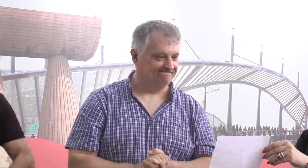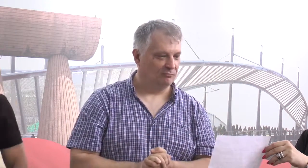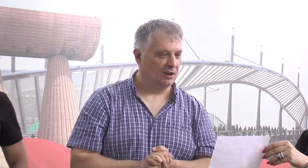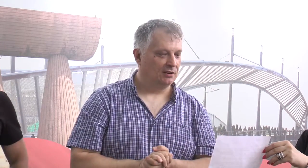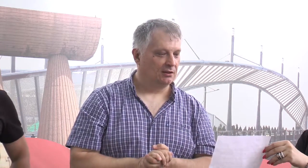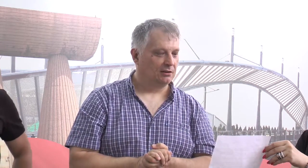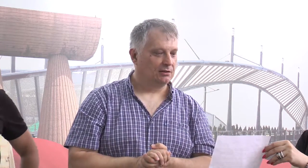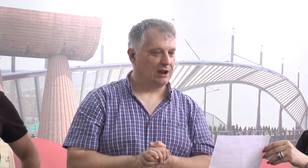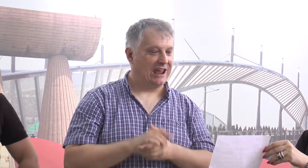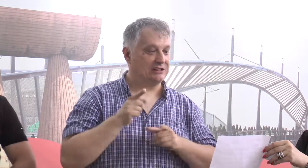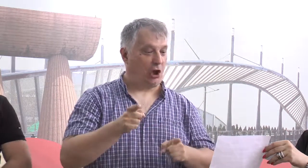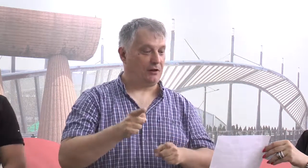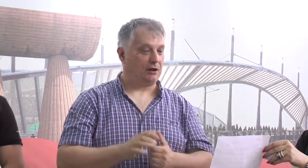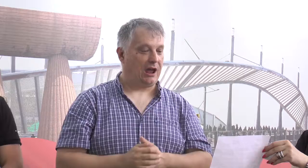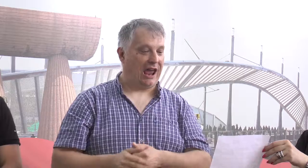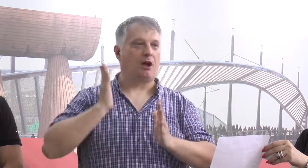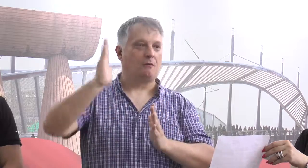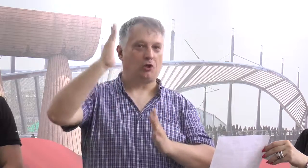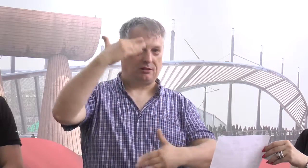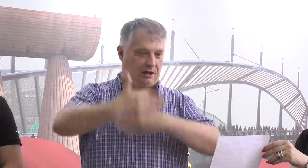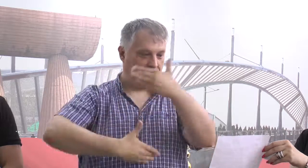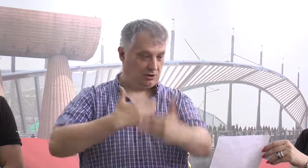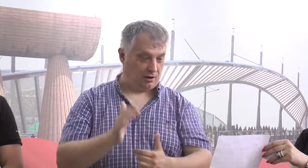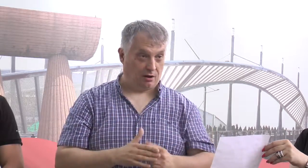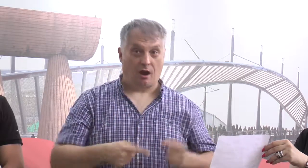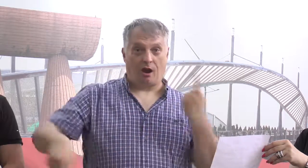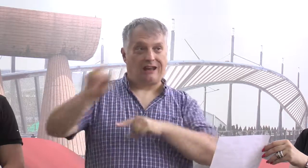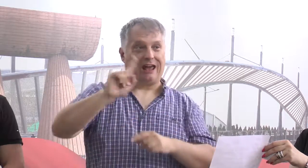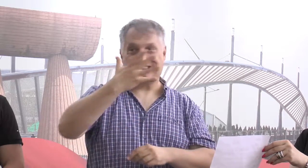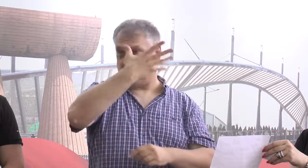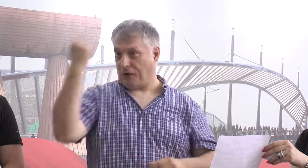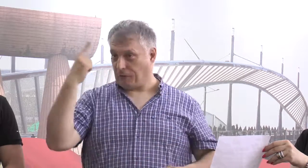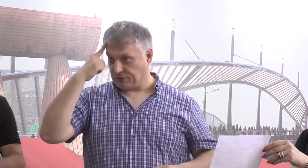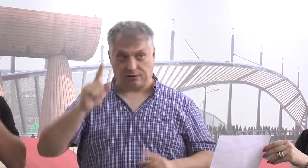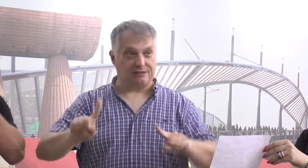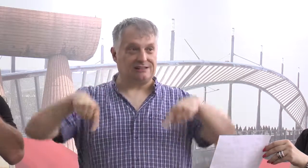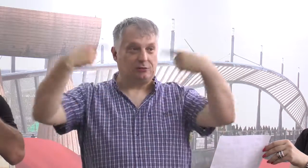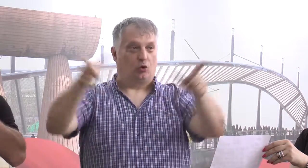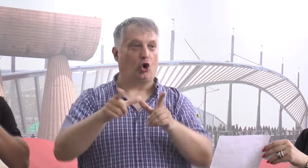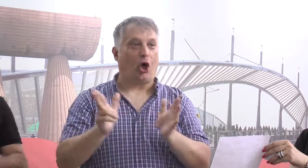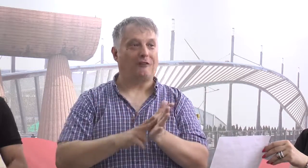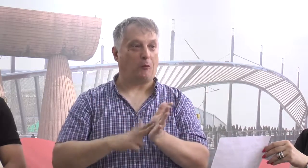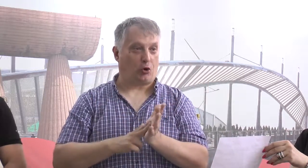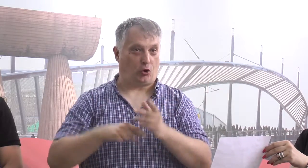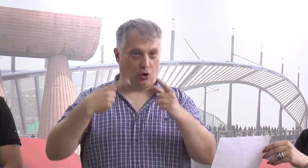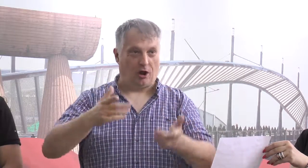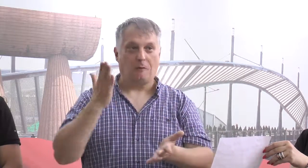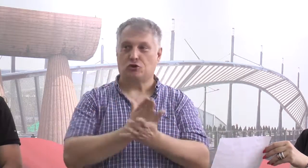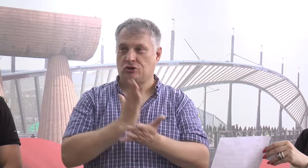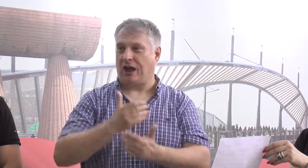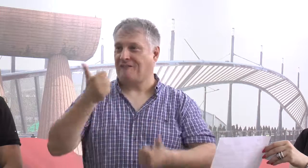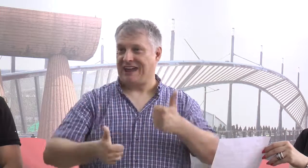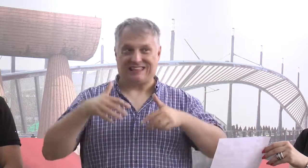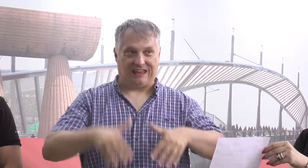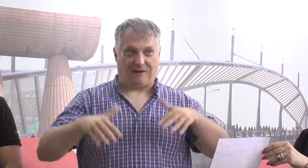tu kreativnost i dalje razvijamo. Naravno i da u buduće se razvijamo,